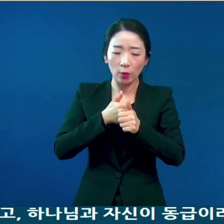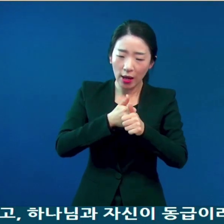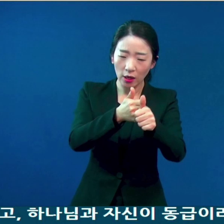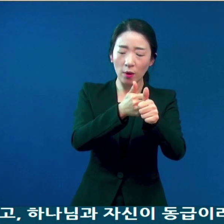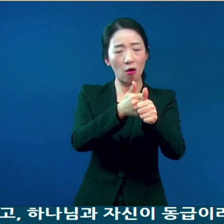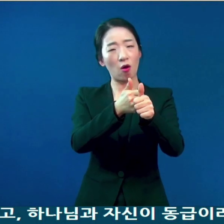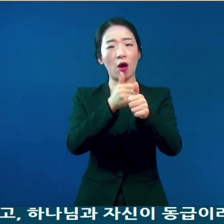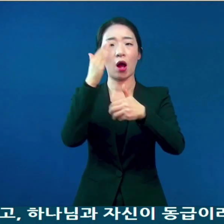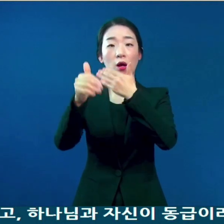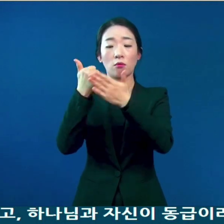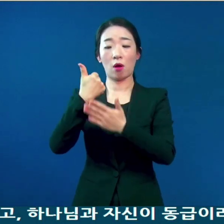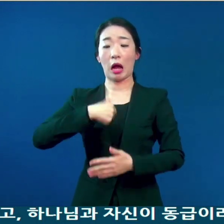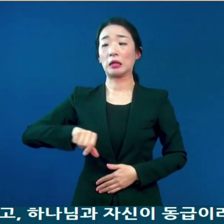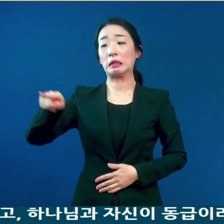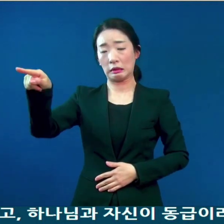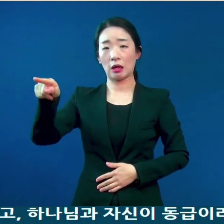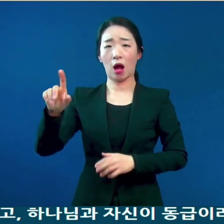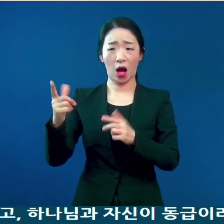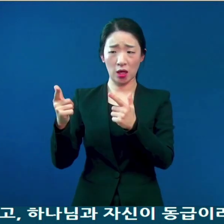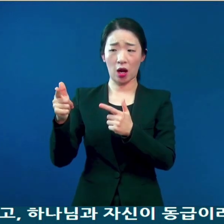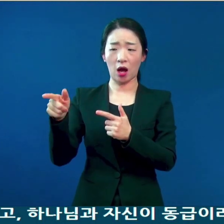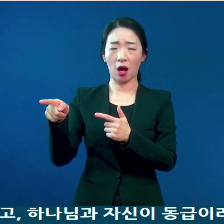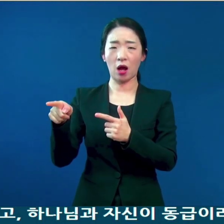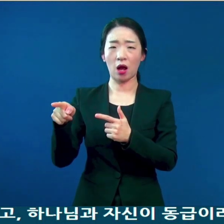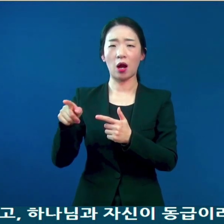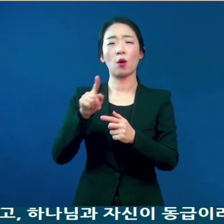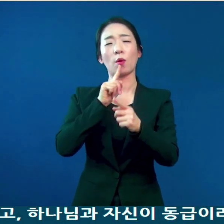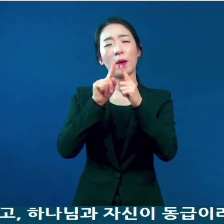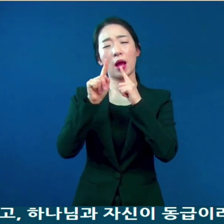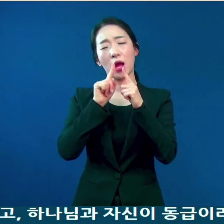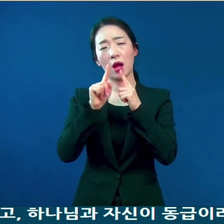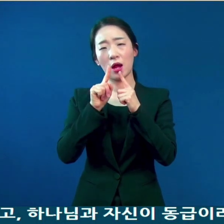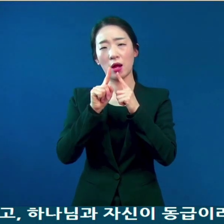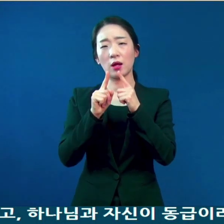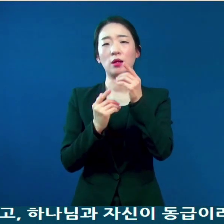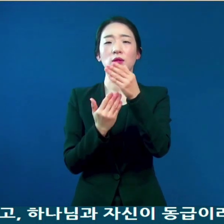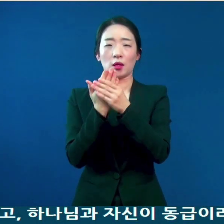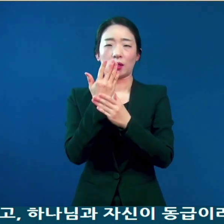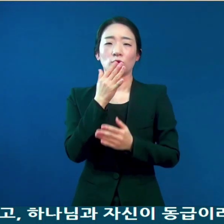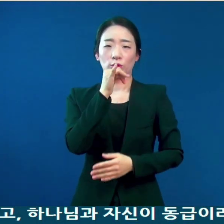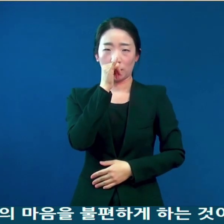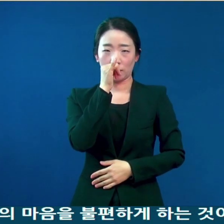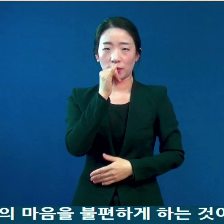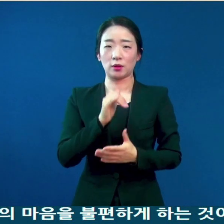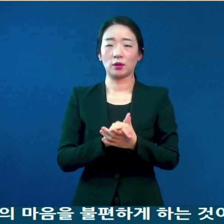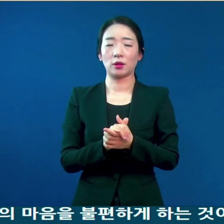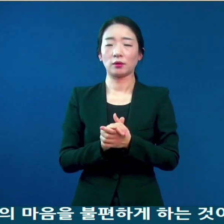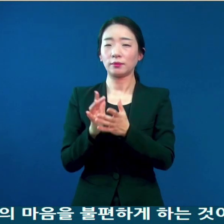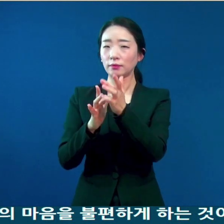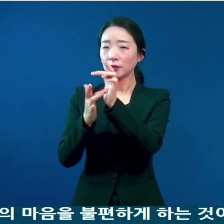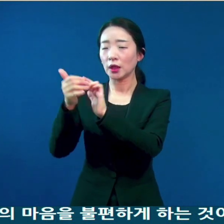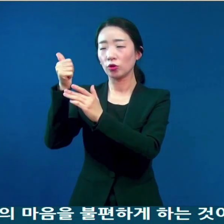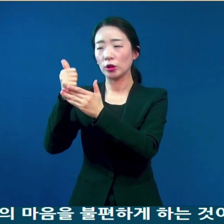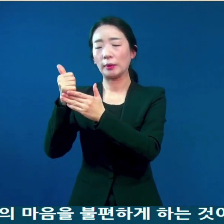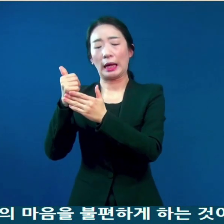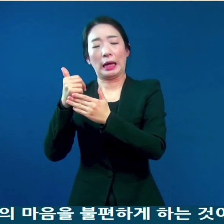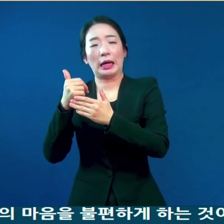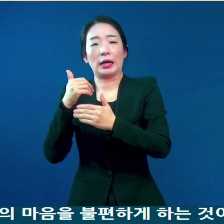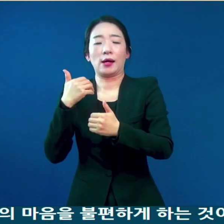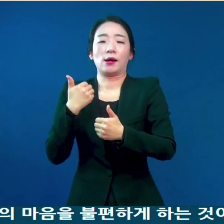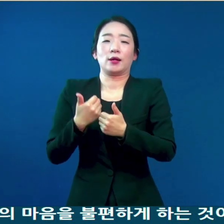가나 예수님은 어려운 경제에, 어려운 상황에 빠진 것으로